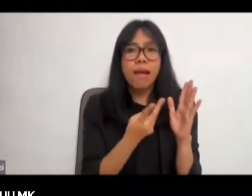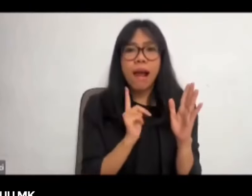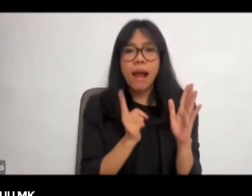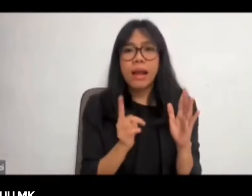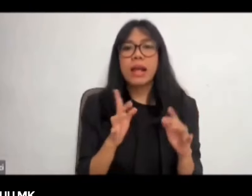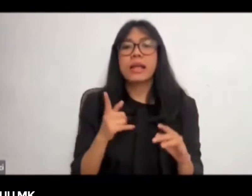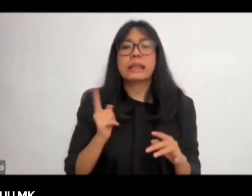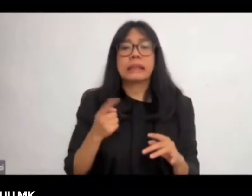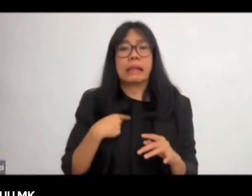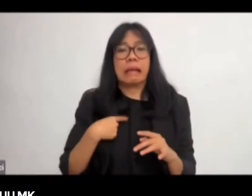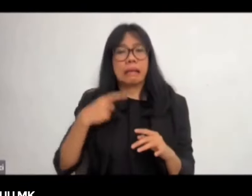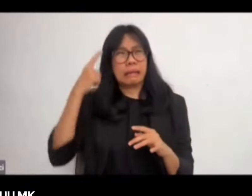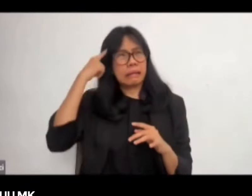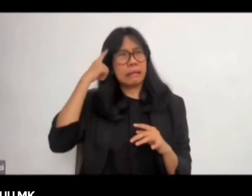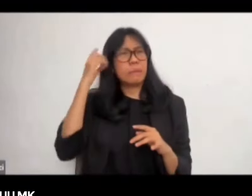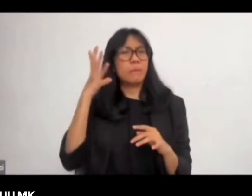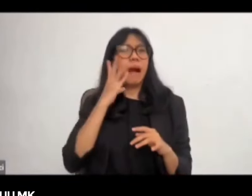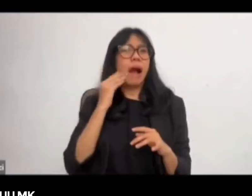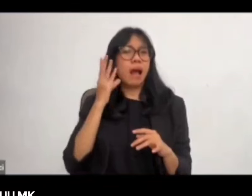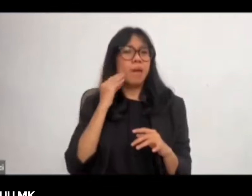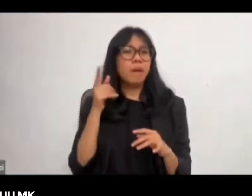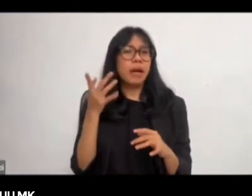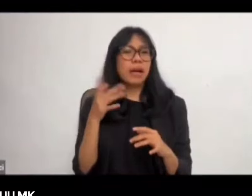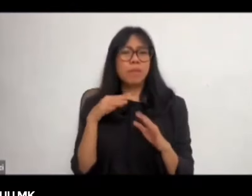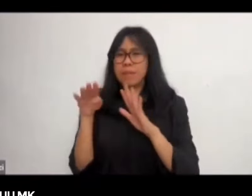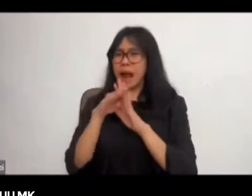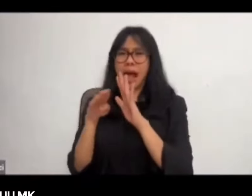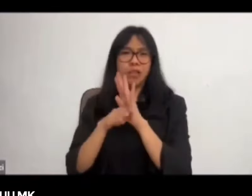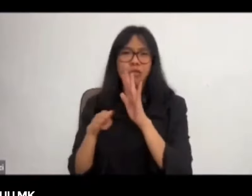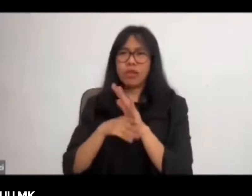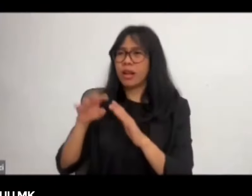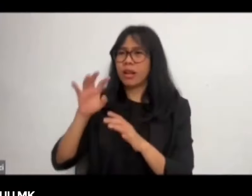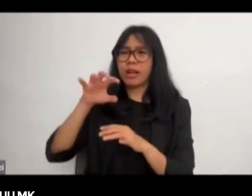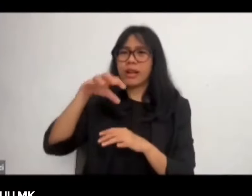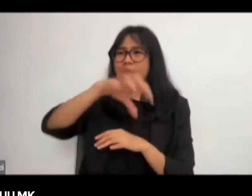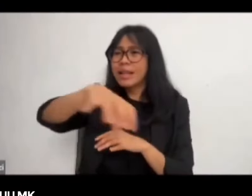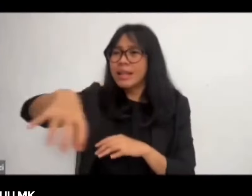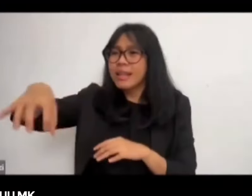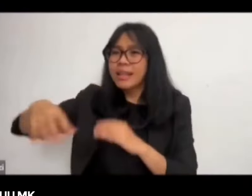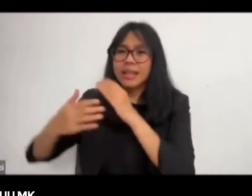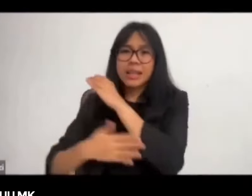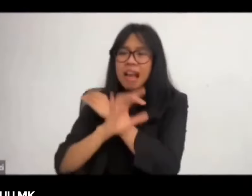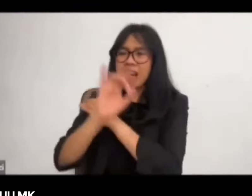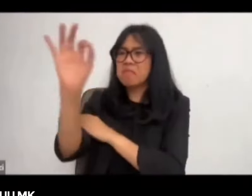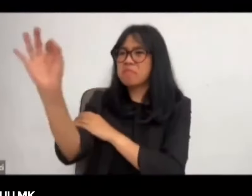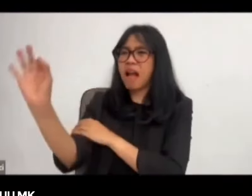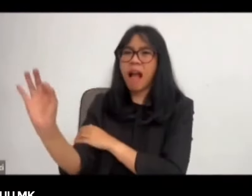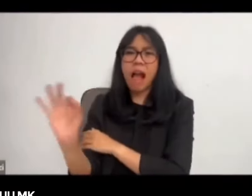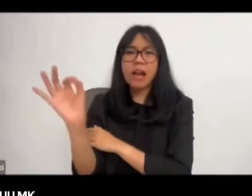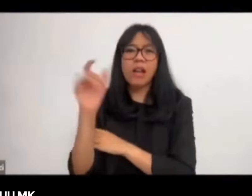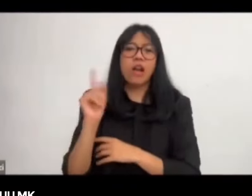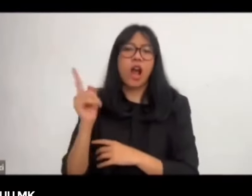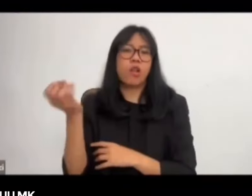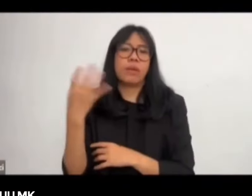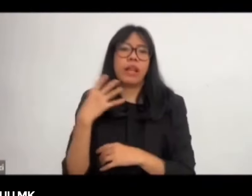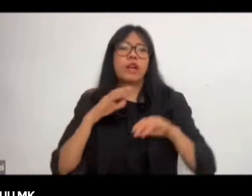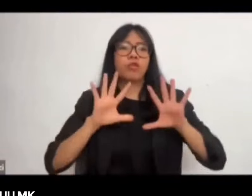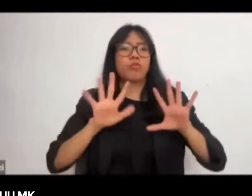Sependek pengetahuan saya, ketentuan macam itu tidak ada di negara lain. Kalau dikatakan 10 tahun, ya sudah 10